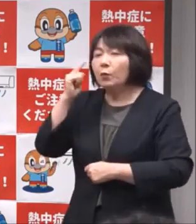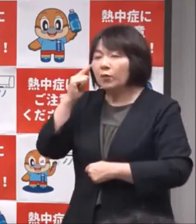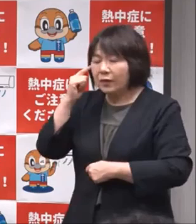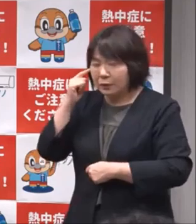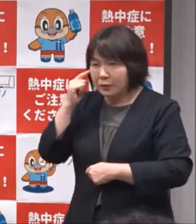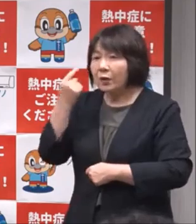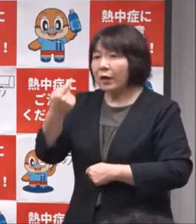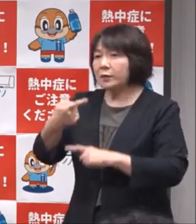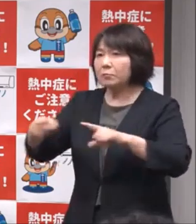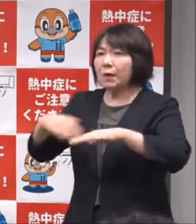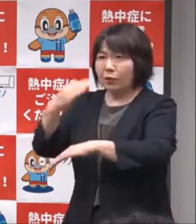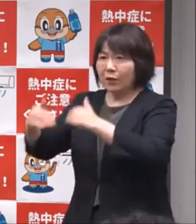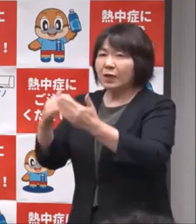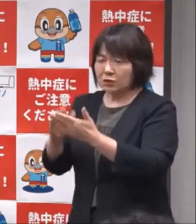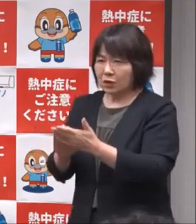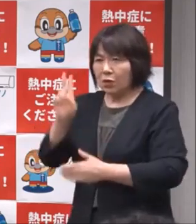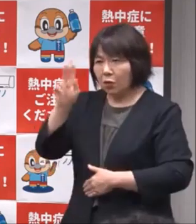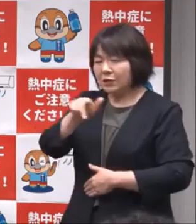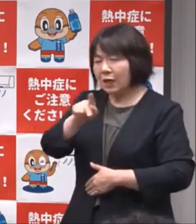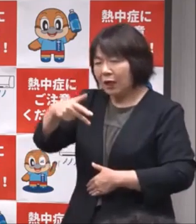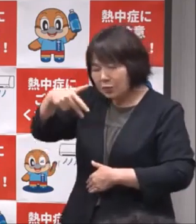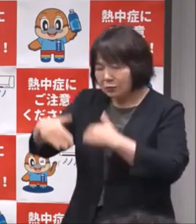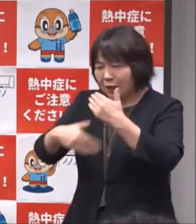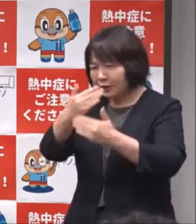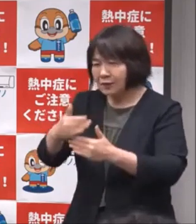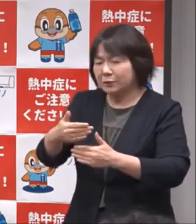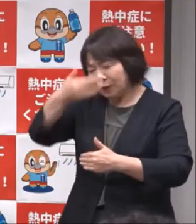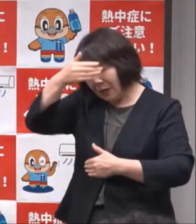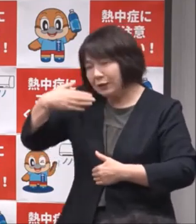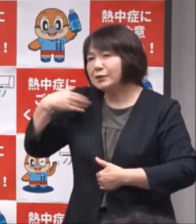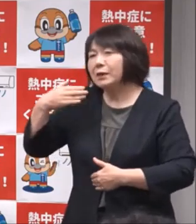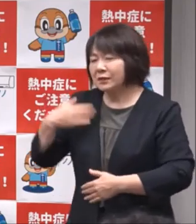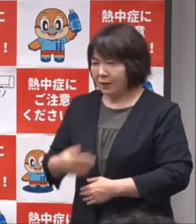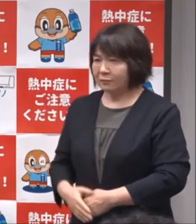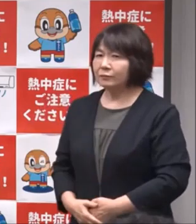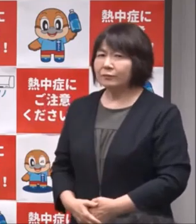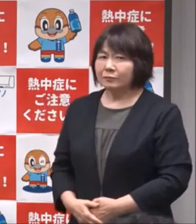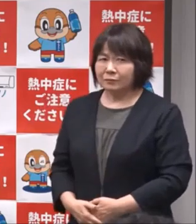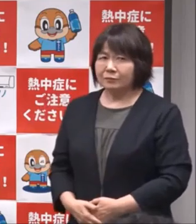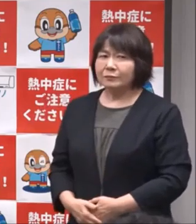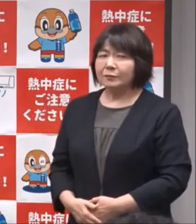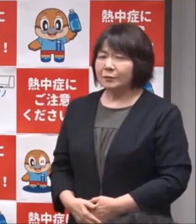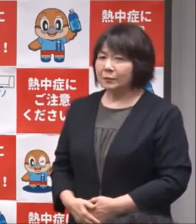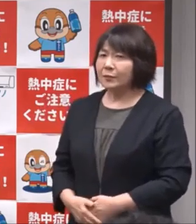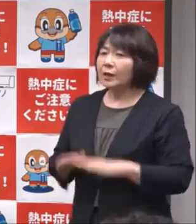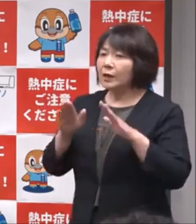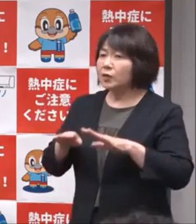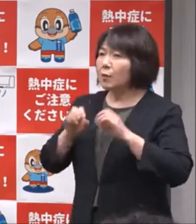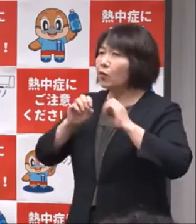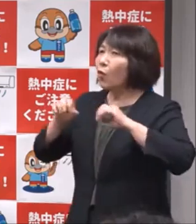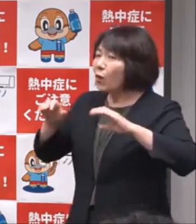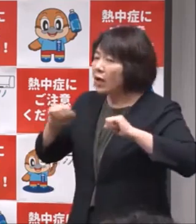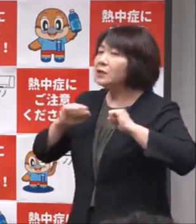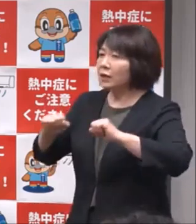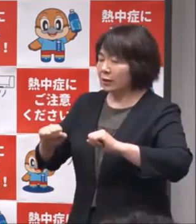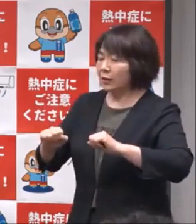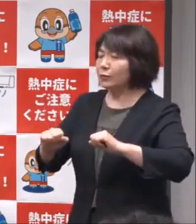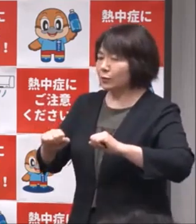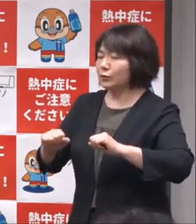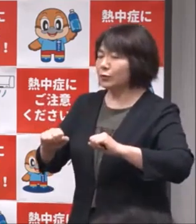般論として。ただその大阪ガスのところまではちょっとすみません承知はしないです。 すでに発表されている、公開されている、報道もされ